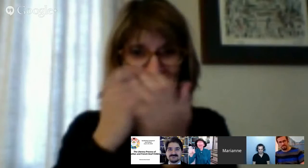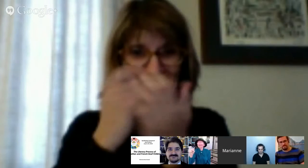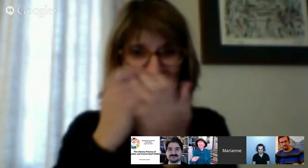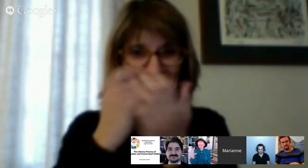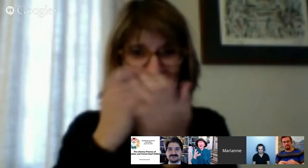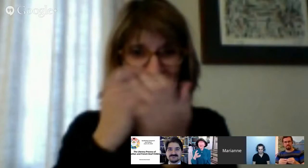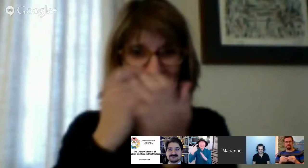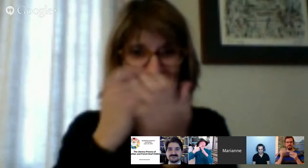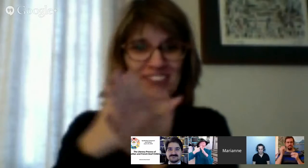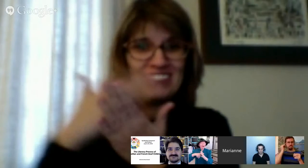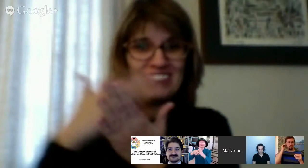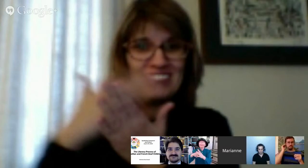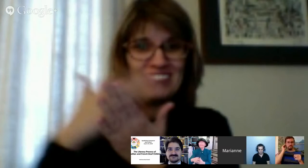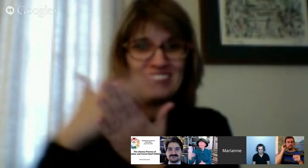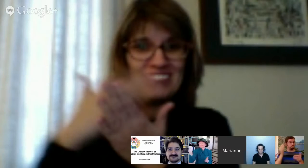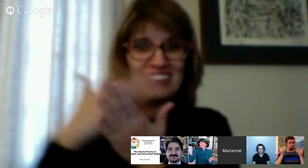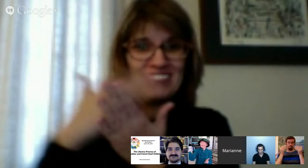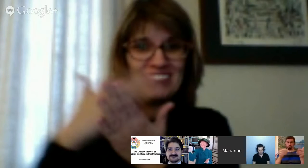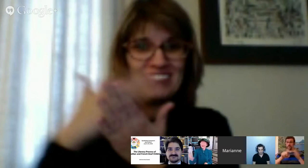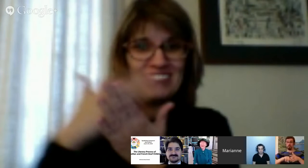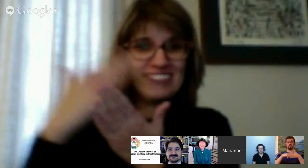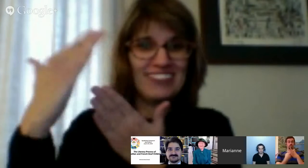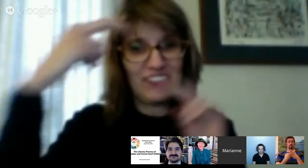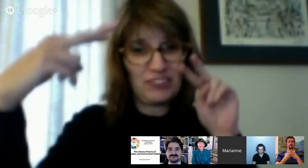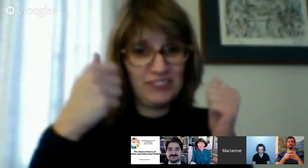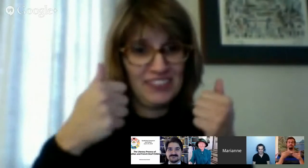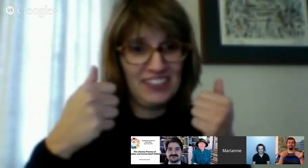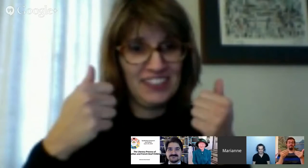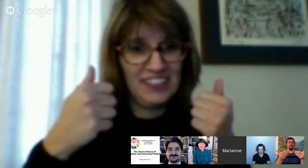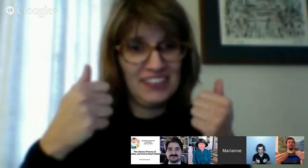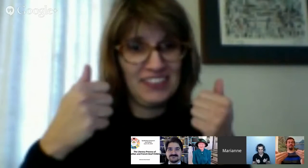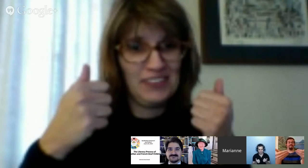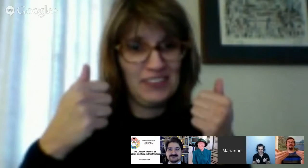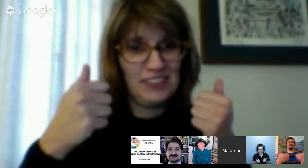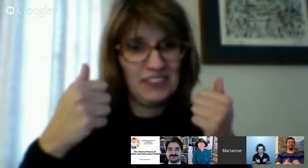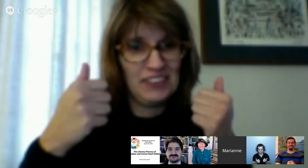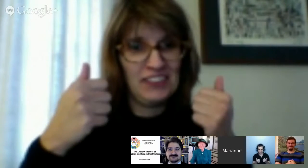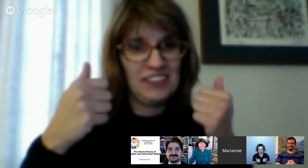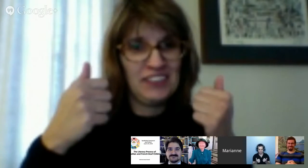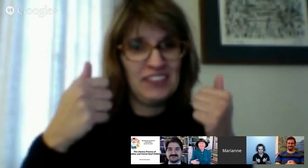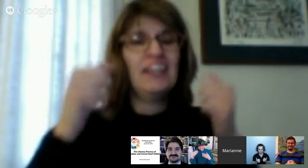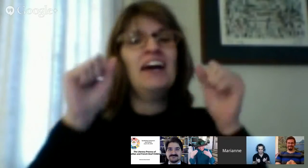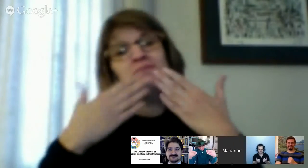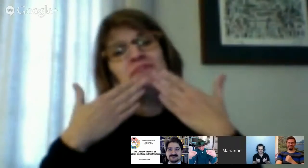Sim, se você quiser começar a apresentar, vá lá, comecei a apresentar.